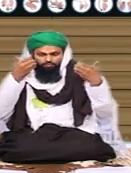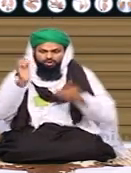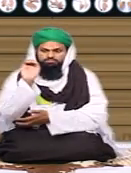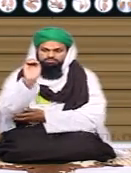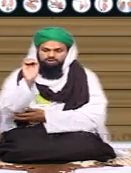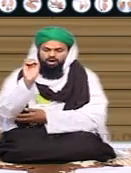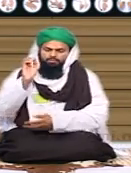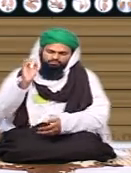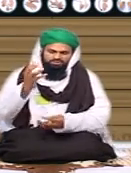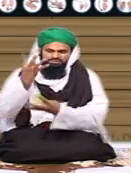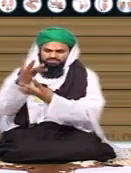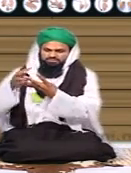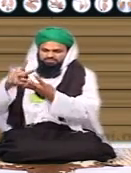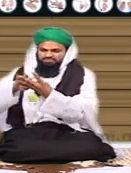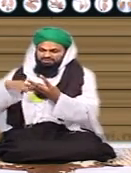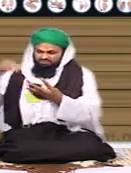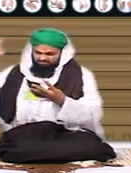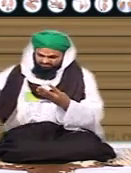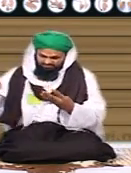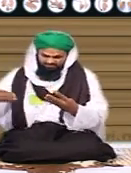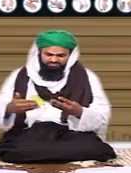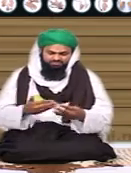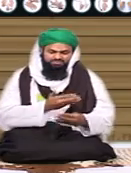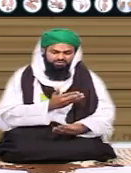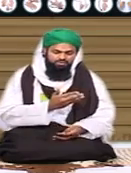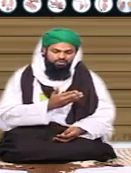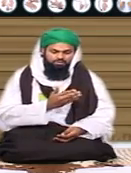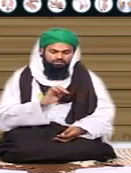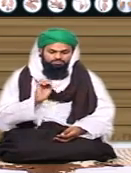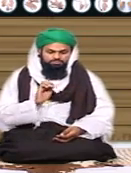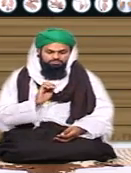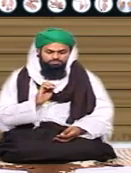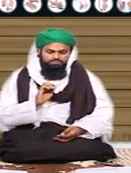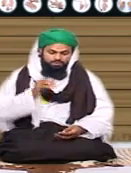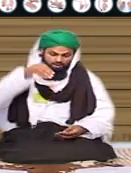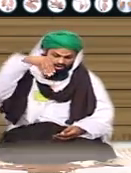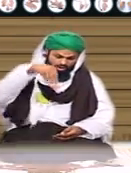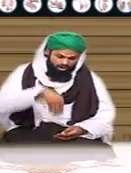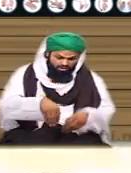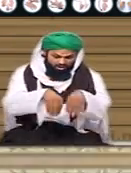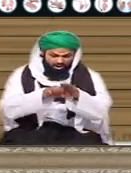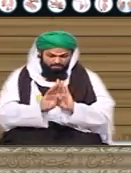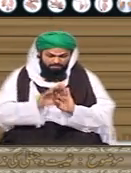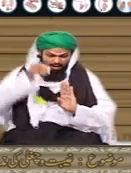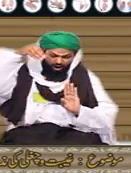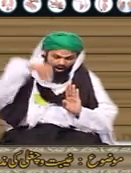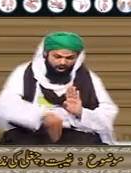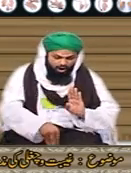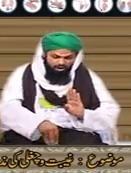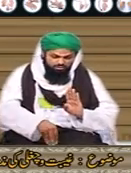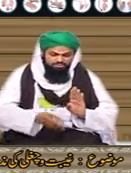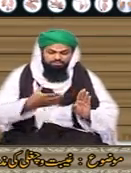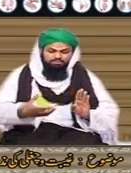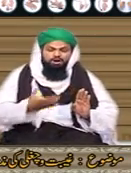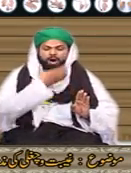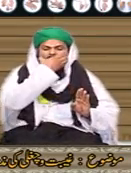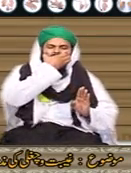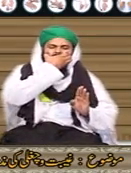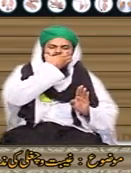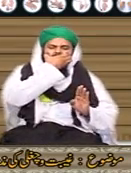گیا تو سانپ جو ہے وہ تیزی سے جھاڑیوں میں سے نکلا اور بالکل صورت کے ساتھ اس قبر میں اترا اور